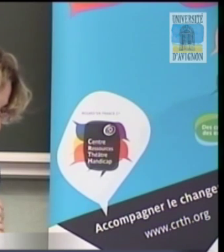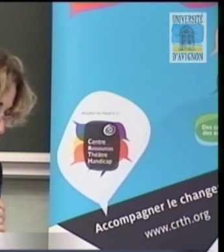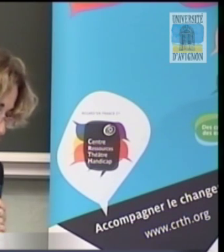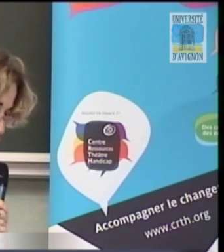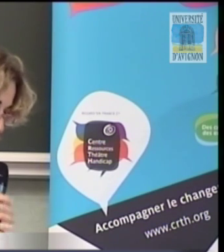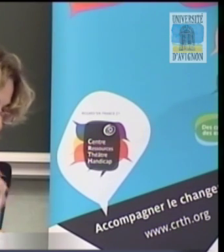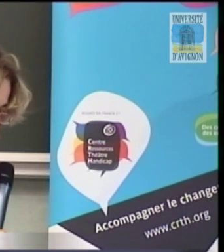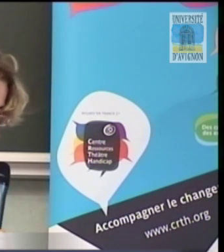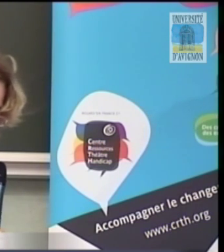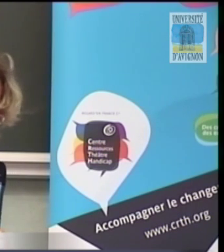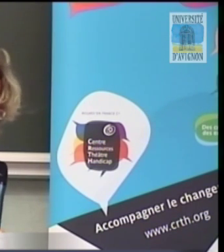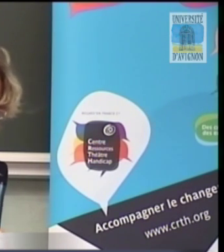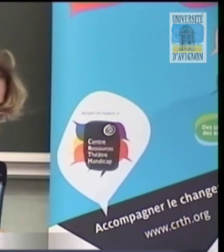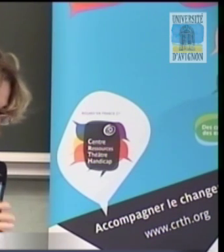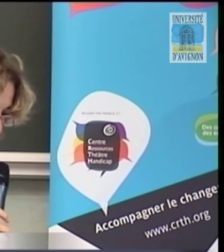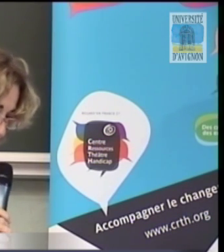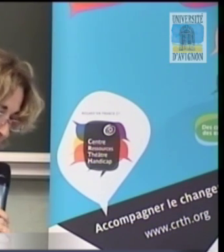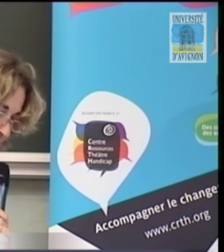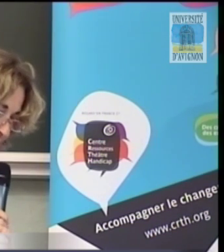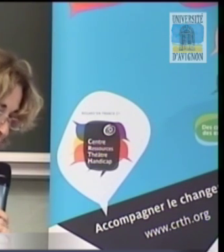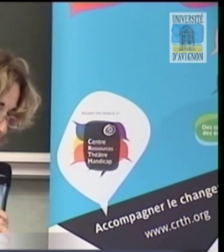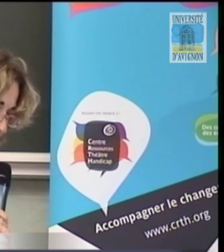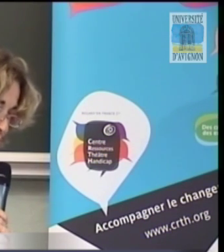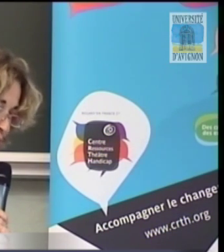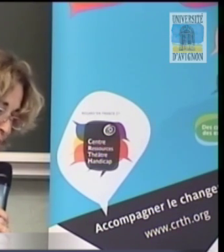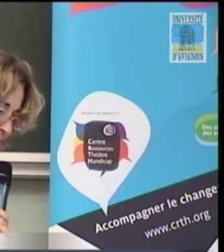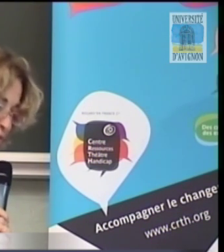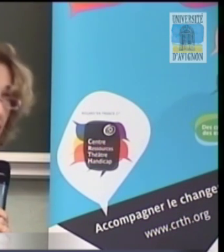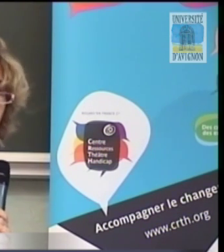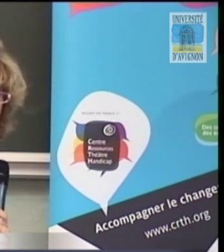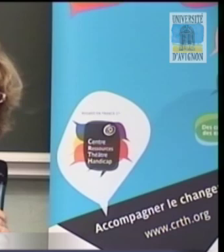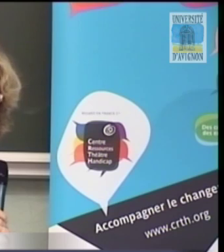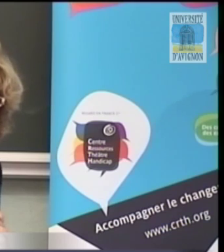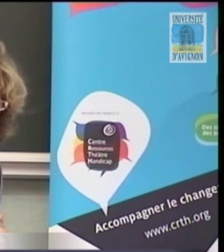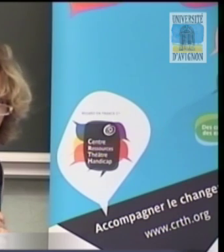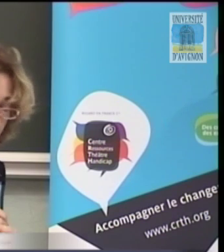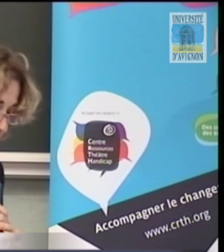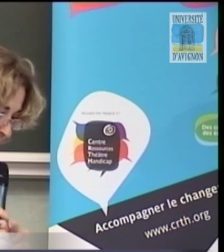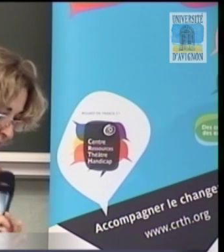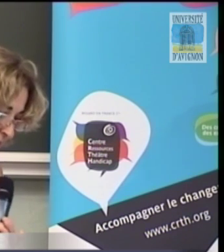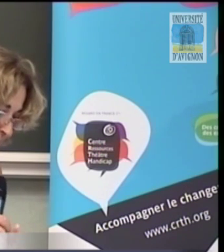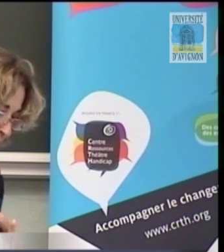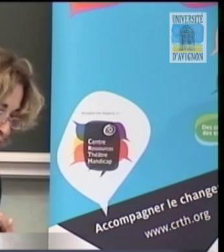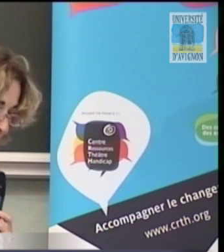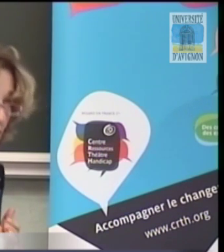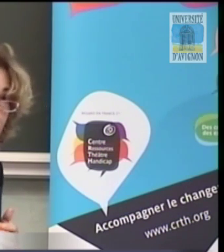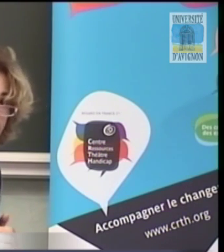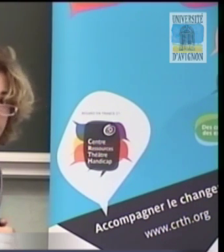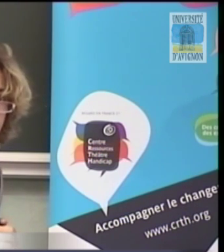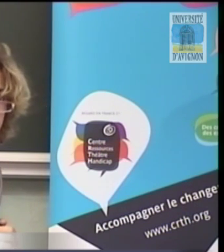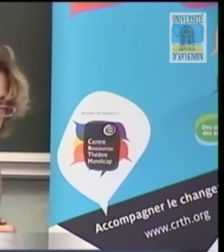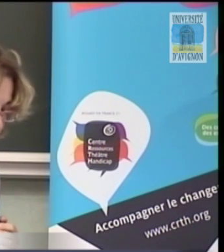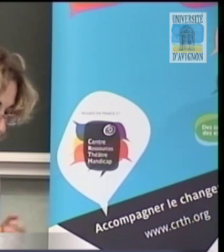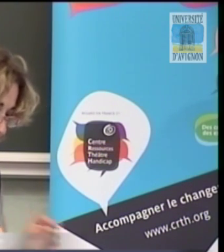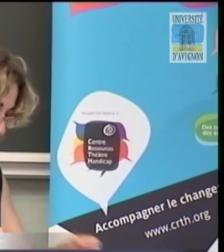Une personne en situation de handicap, à terme, n'aurait plus besoin qu'on lui ouvre la porte, hein, la porte sera